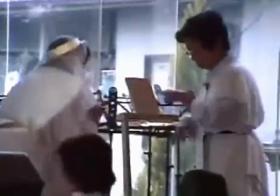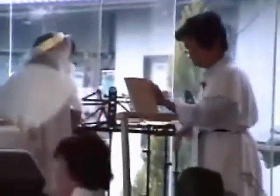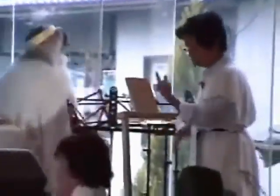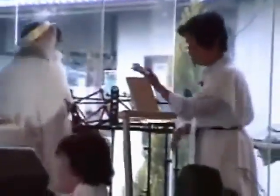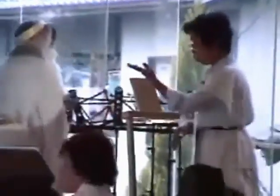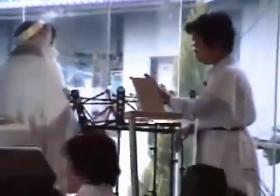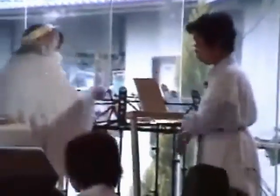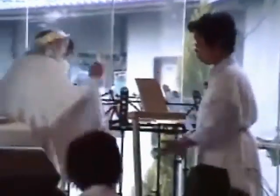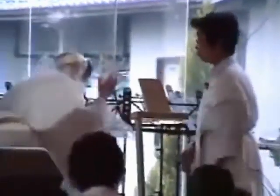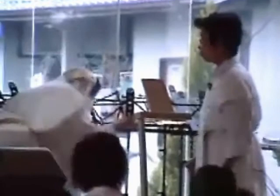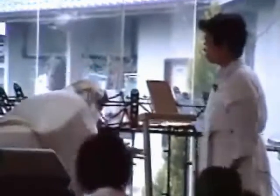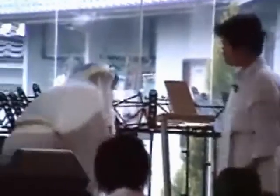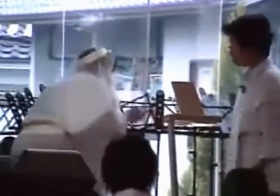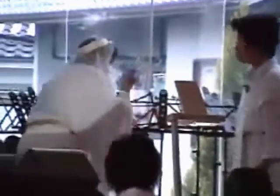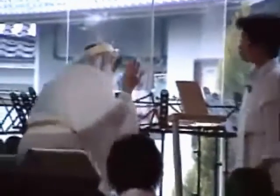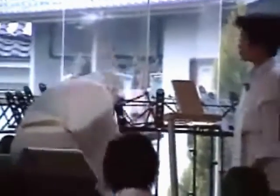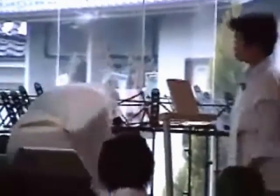夜どうして来たんですか。